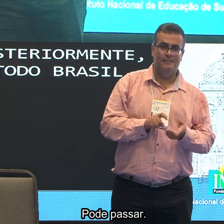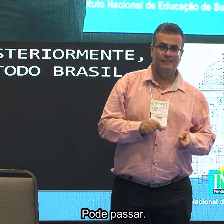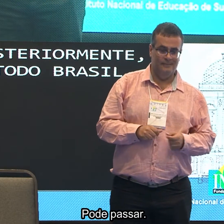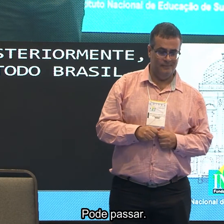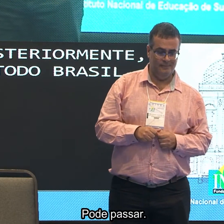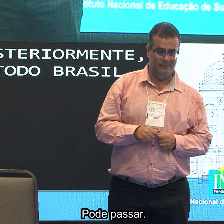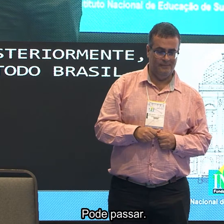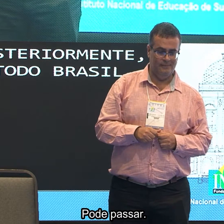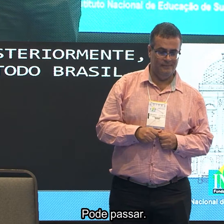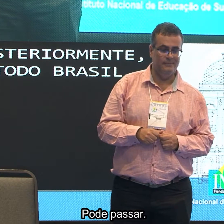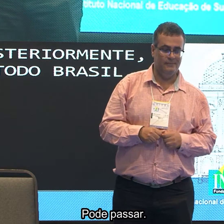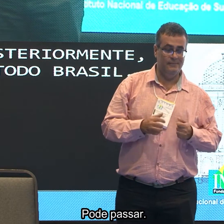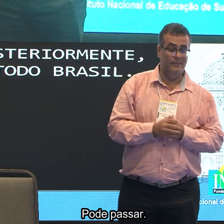Pode passar o slide, por gentileza?